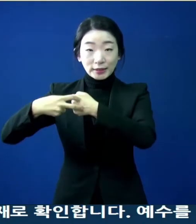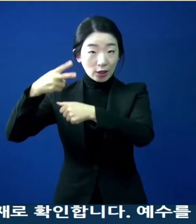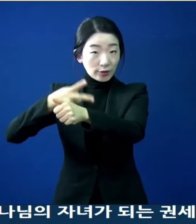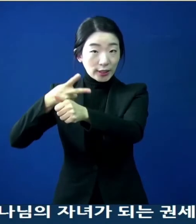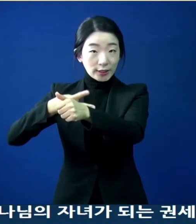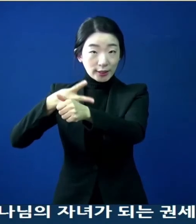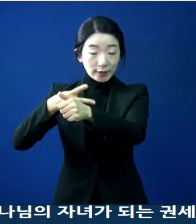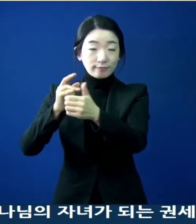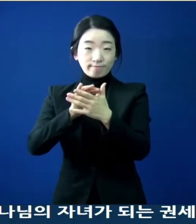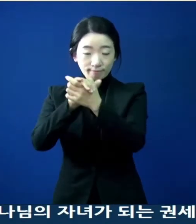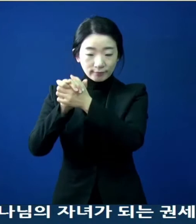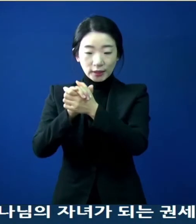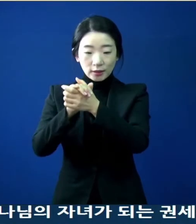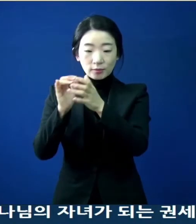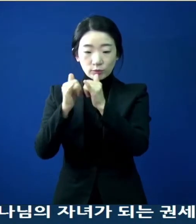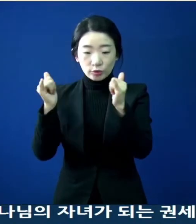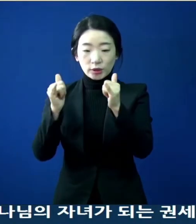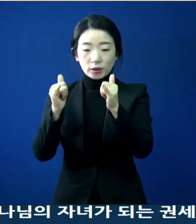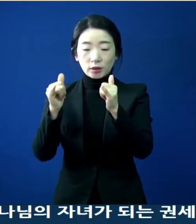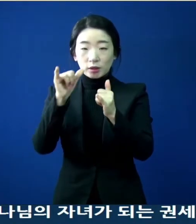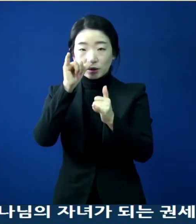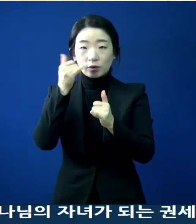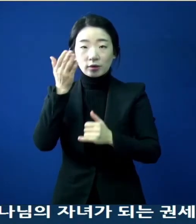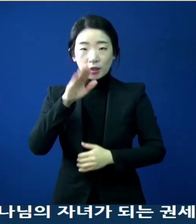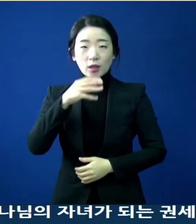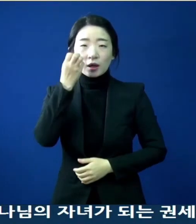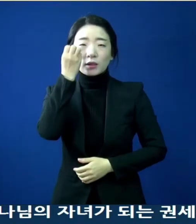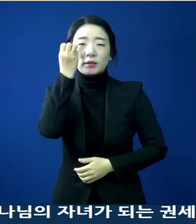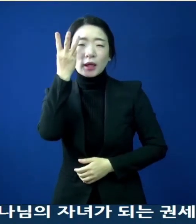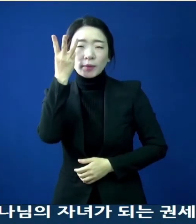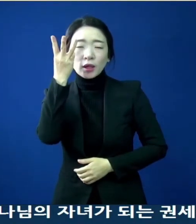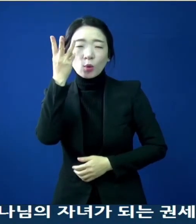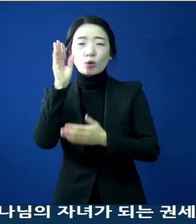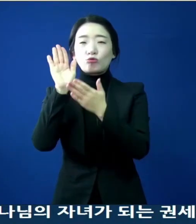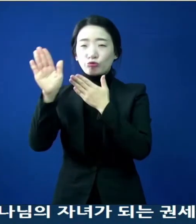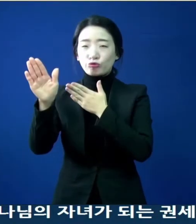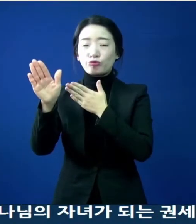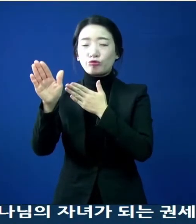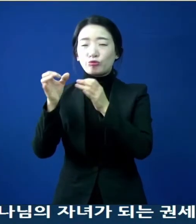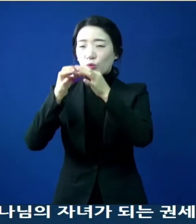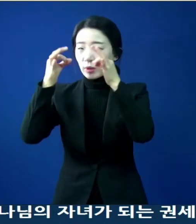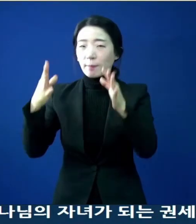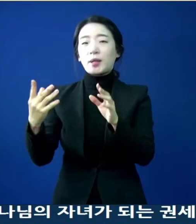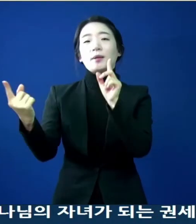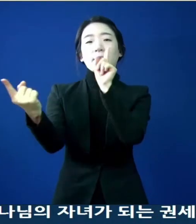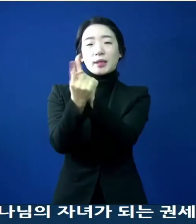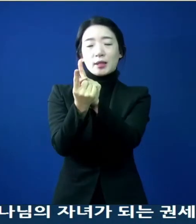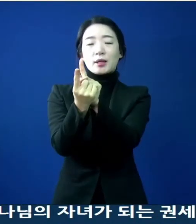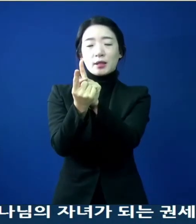의사분이 3개월 만에 뵈었는데 얼굴이 굉장히 좀